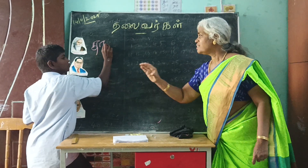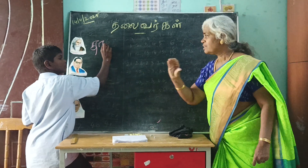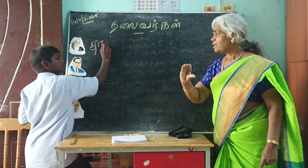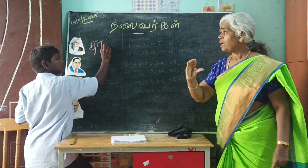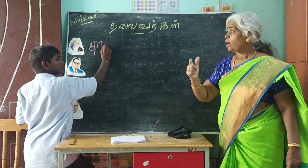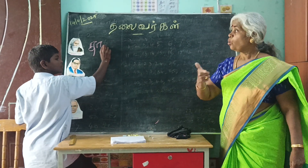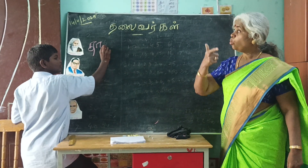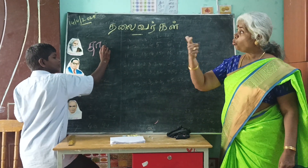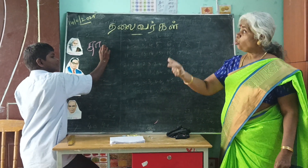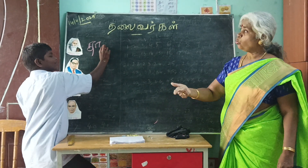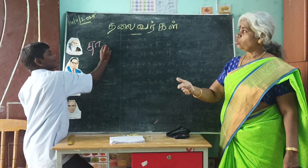பூ